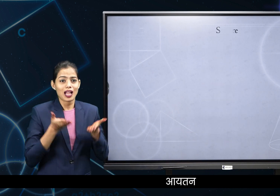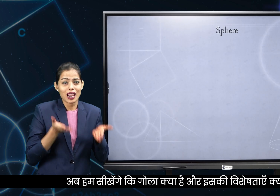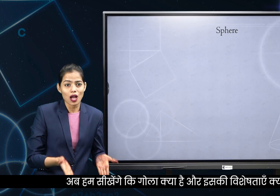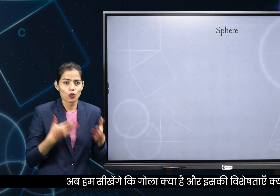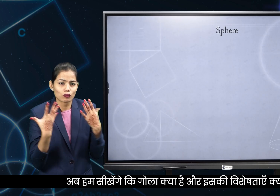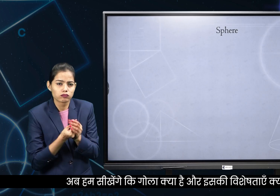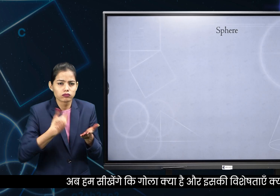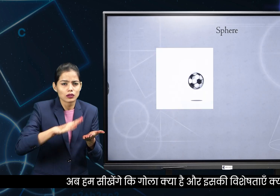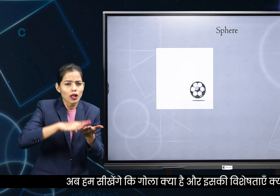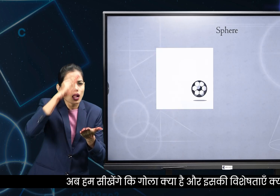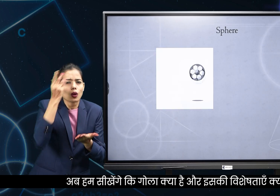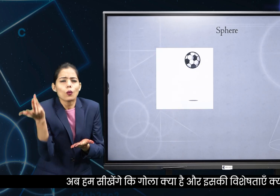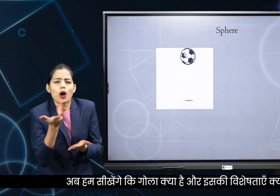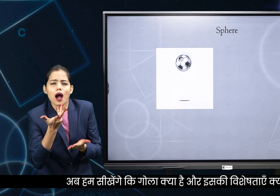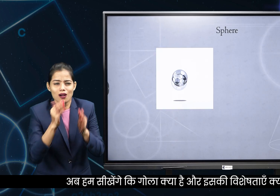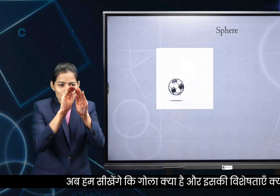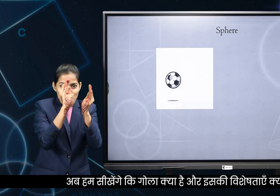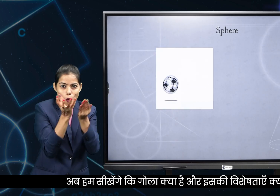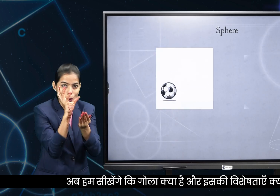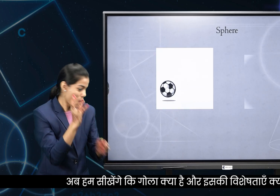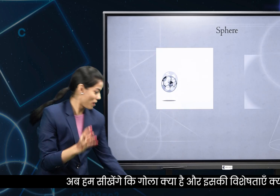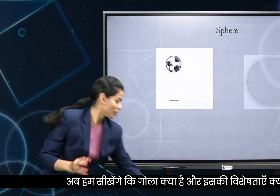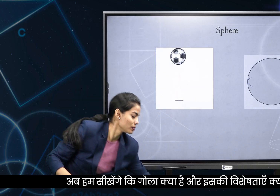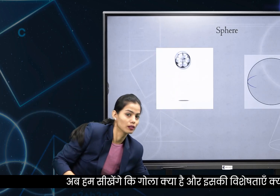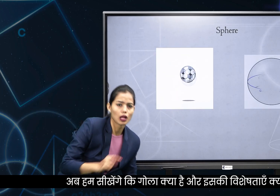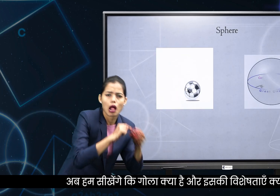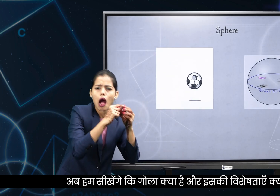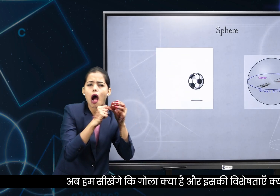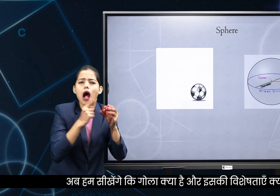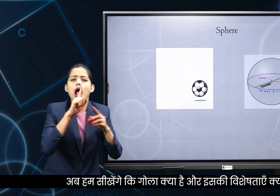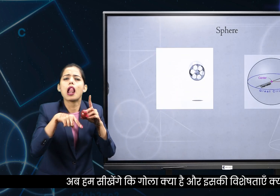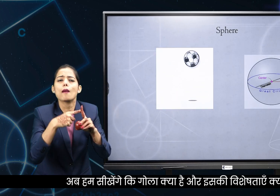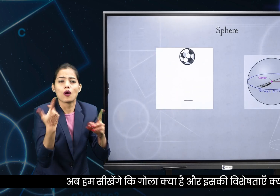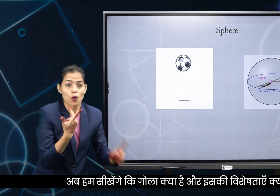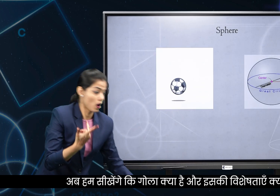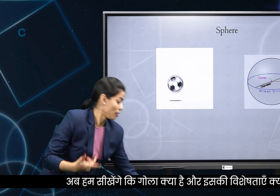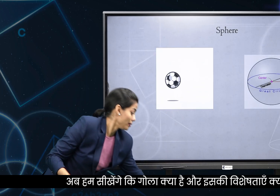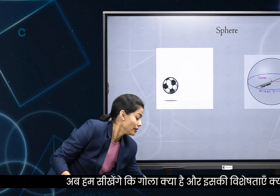अब हम सीखेंगे कि गोला क्या है और इसकी विशेषताएं क्या है।